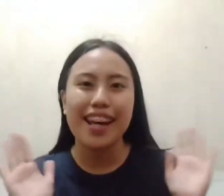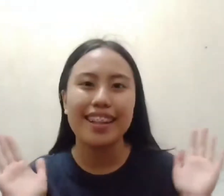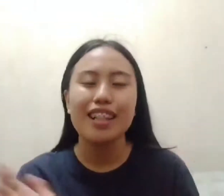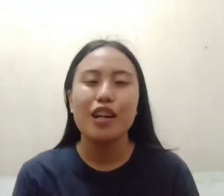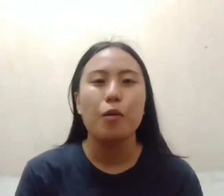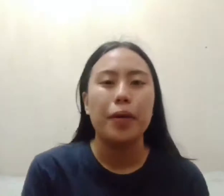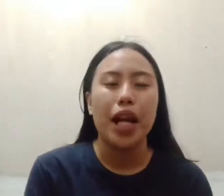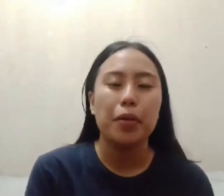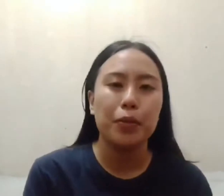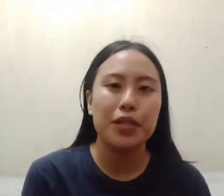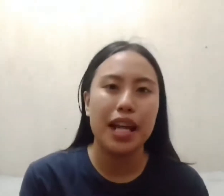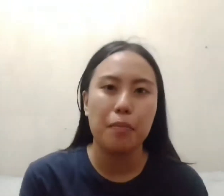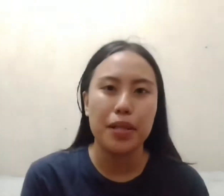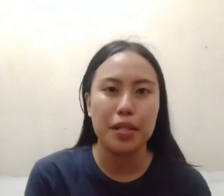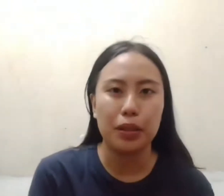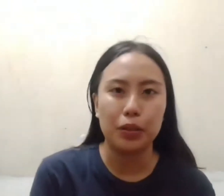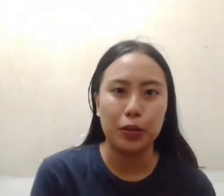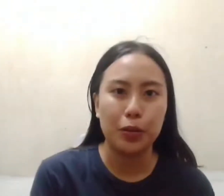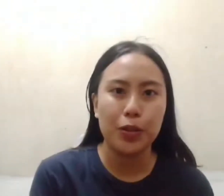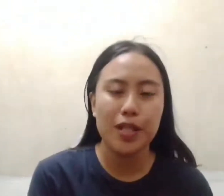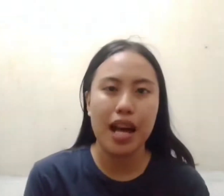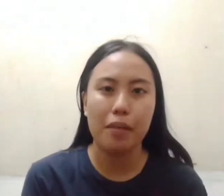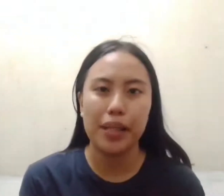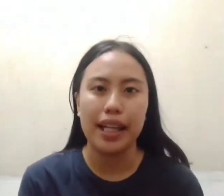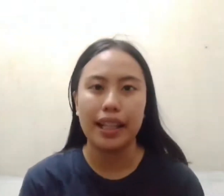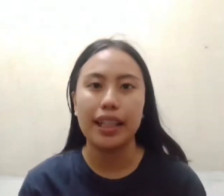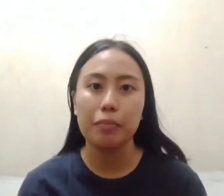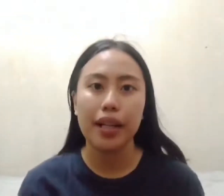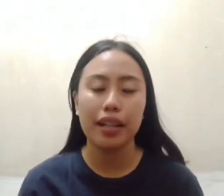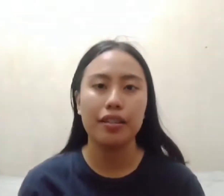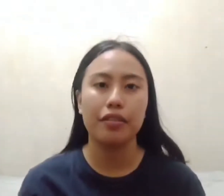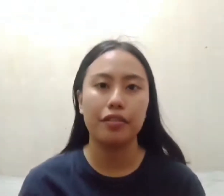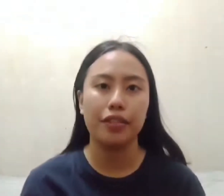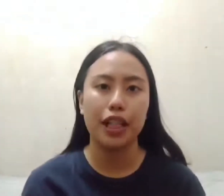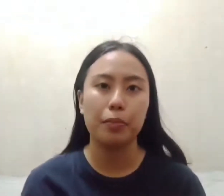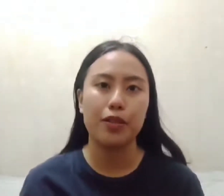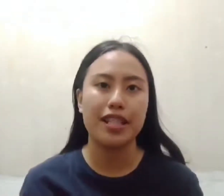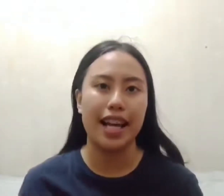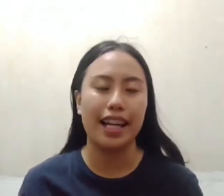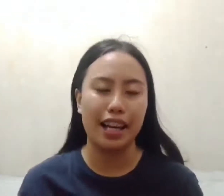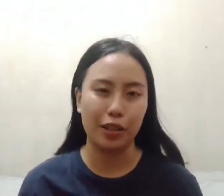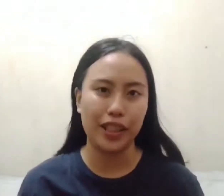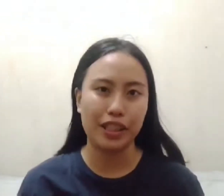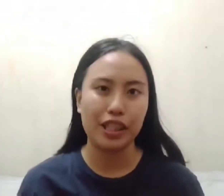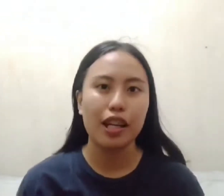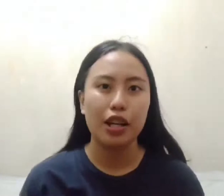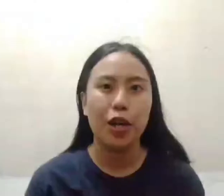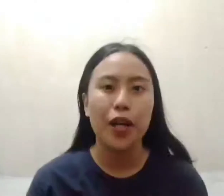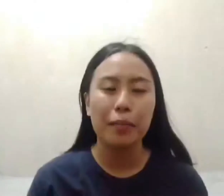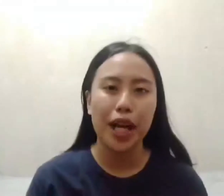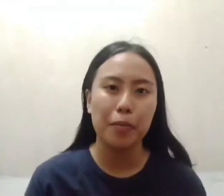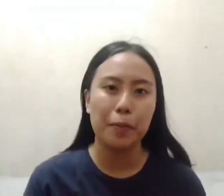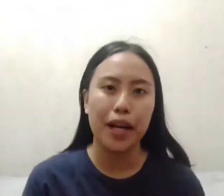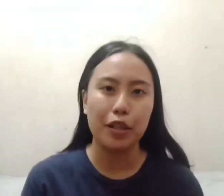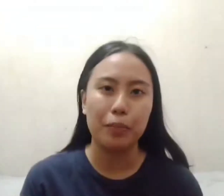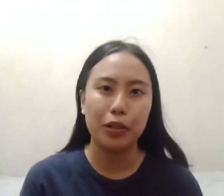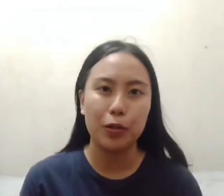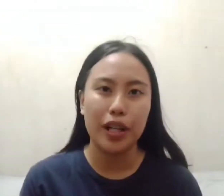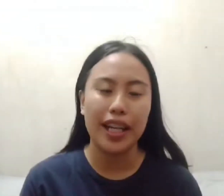Hi, Def Ed. Marami pong salamat sa pagtuturo niyo sa amin ng libreng Filipino Sign Language. Naway marami pa kayong